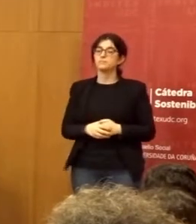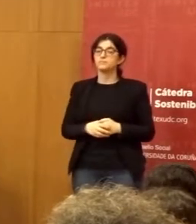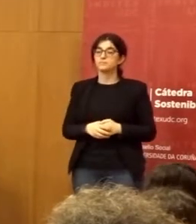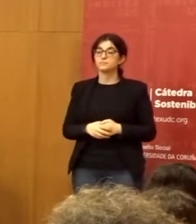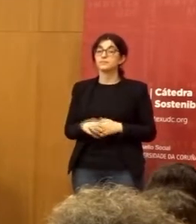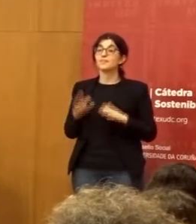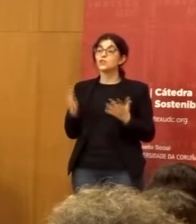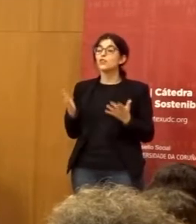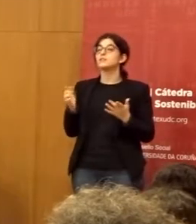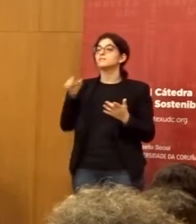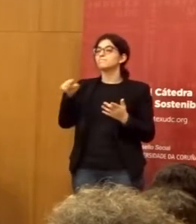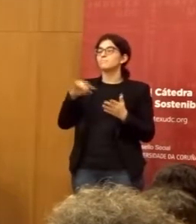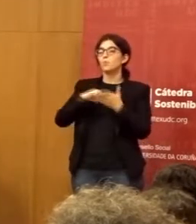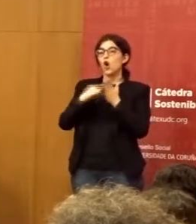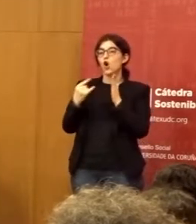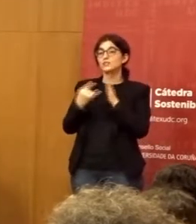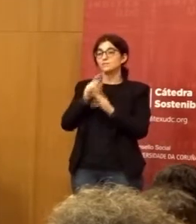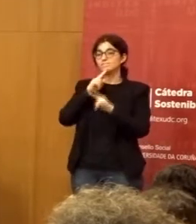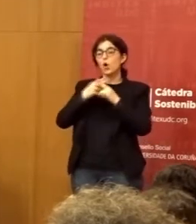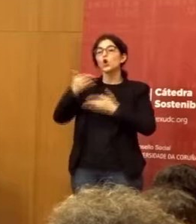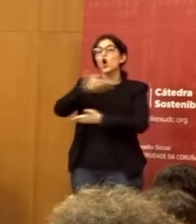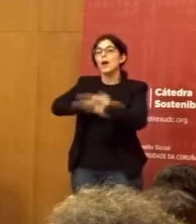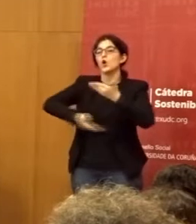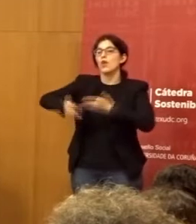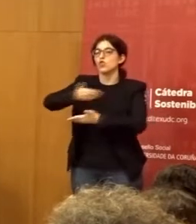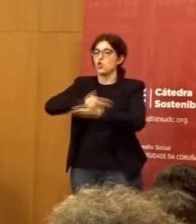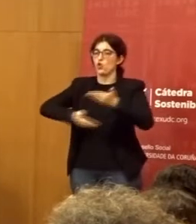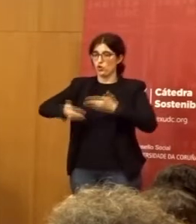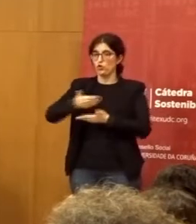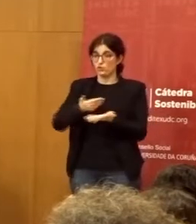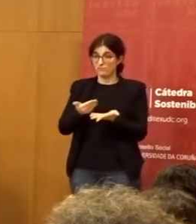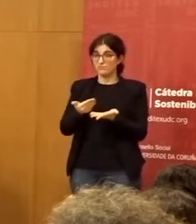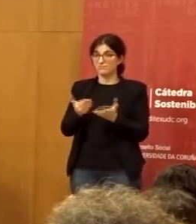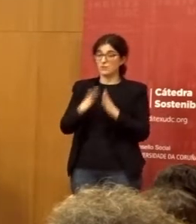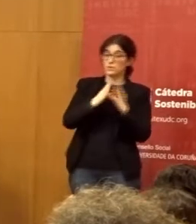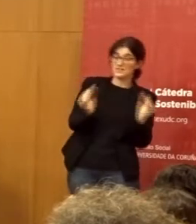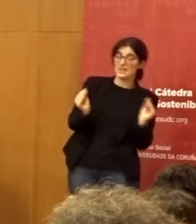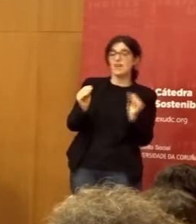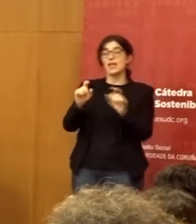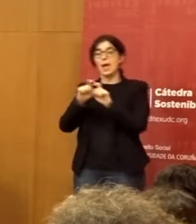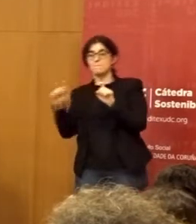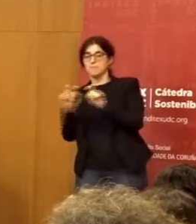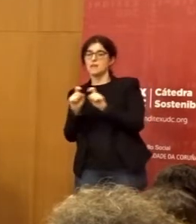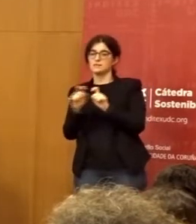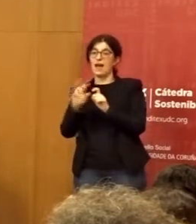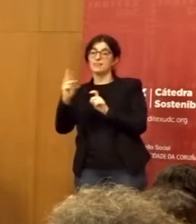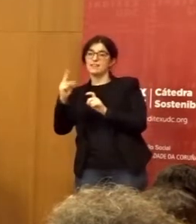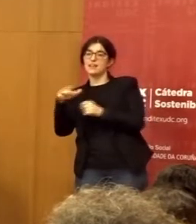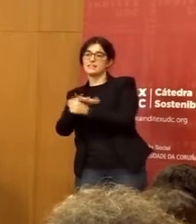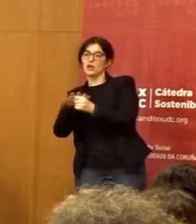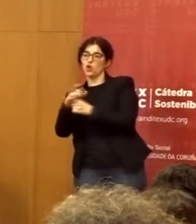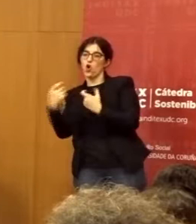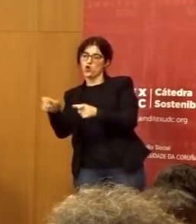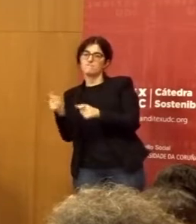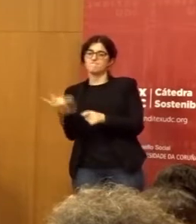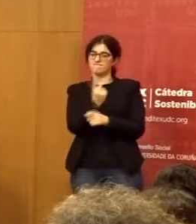pues estamos hablando de proyectos de colaboración universidad empresa tercer sector, que sabéis que es algo en que insistimos mucho